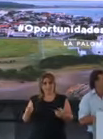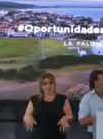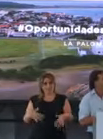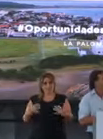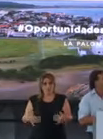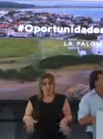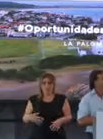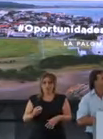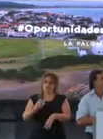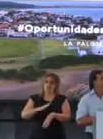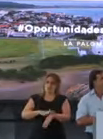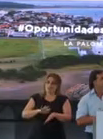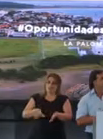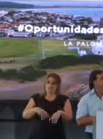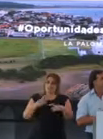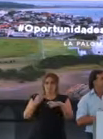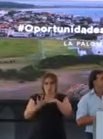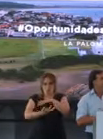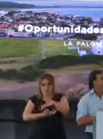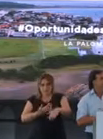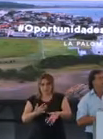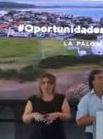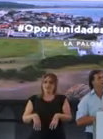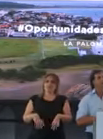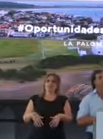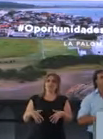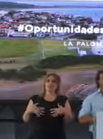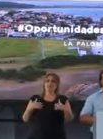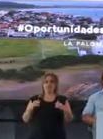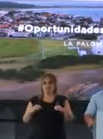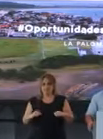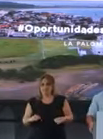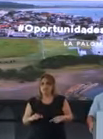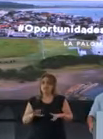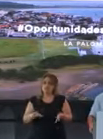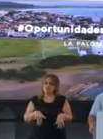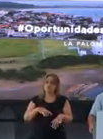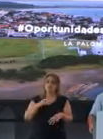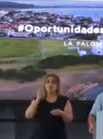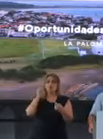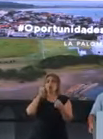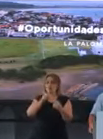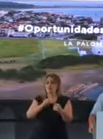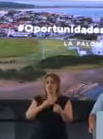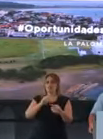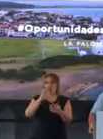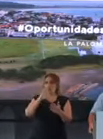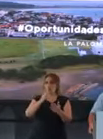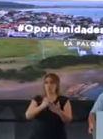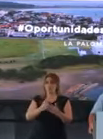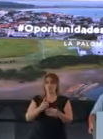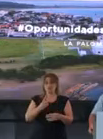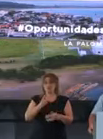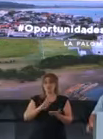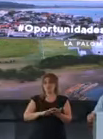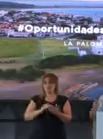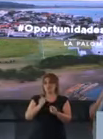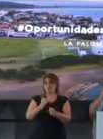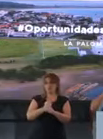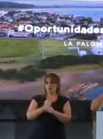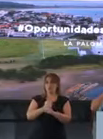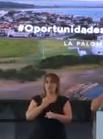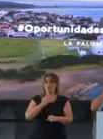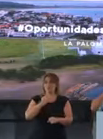veces tropieza. Esto es lo que nos tiene a hacer acordar la razón última de la vocación de servicio.